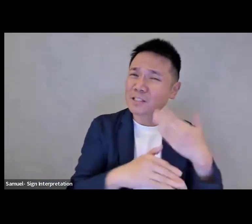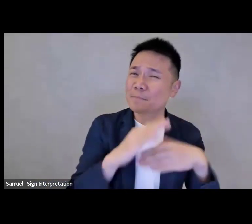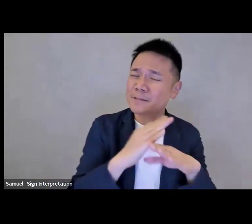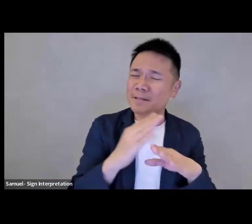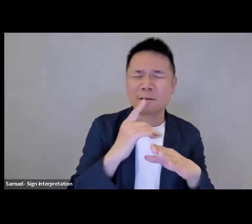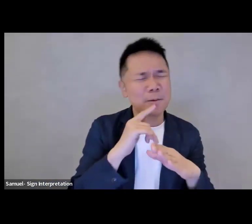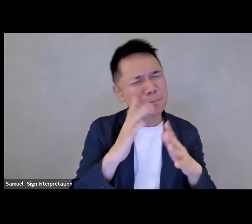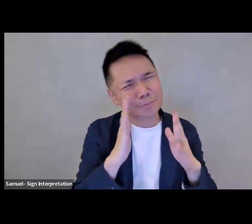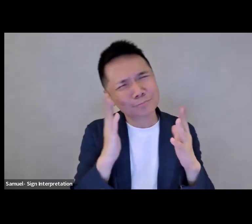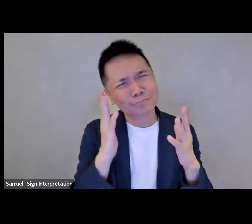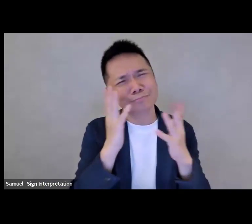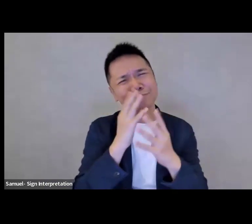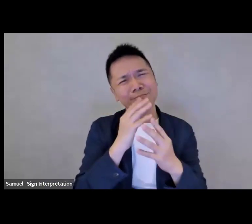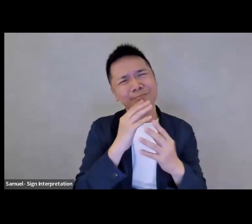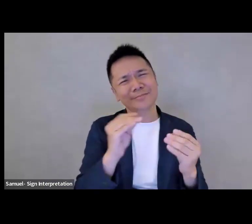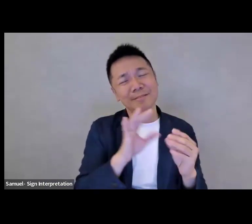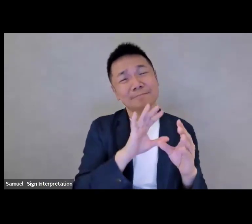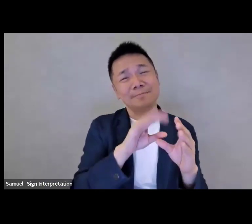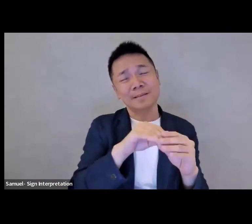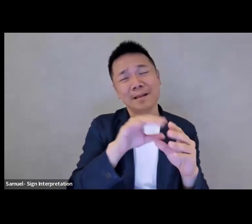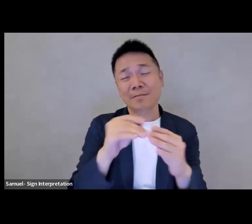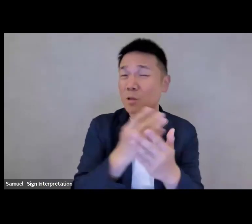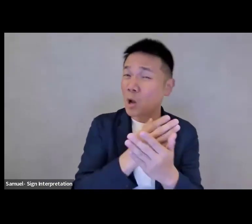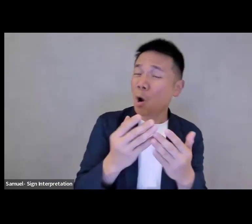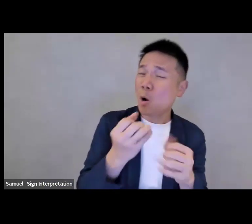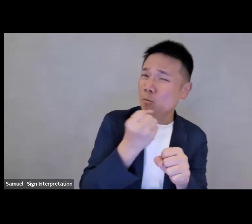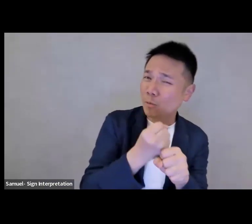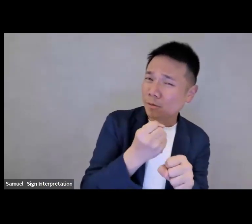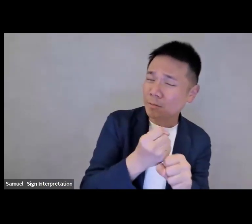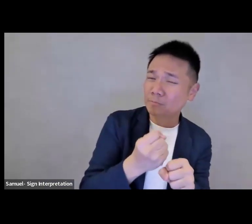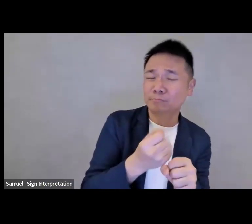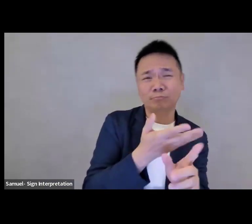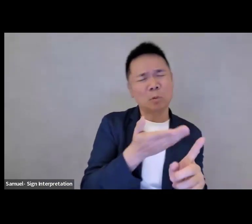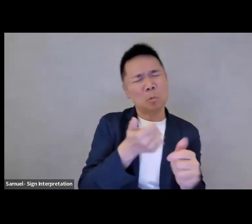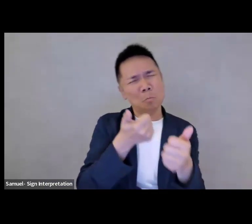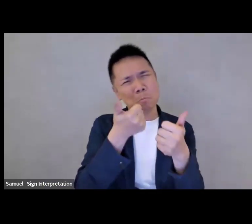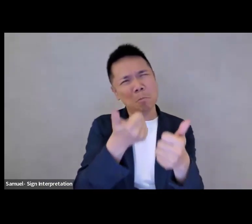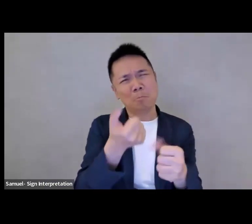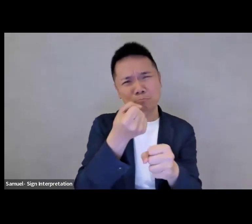我们的残疾这些社群，